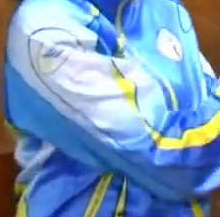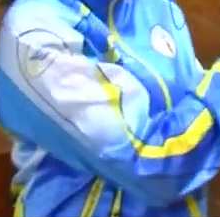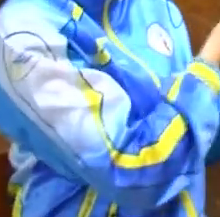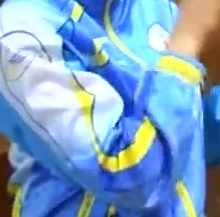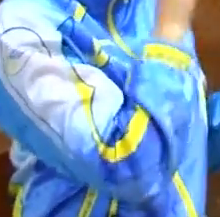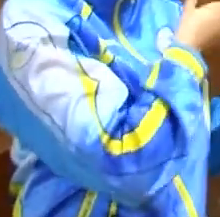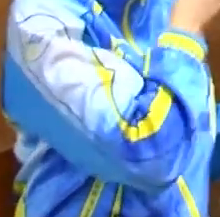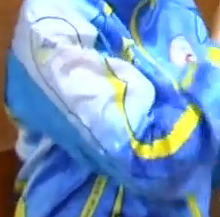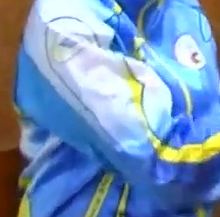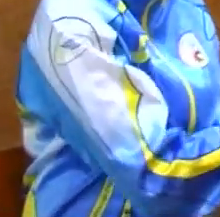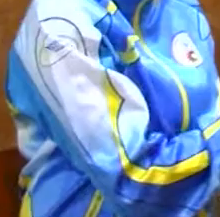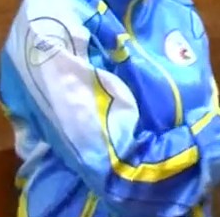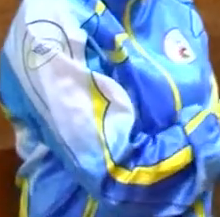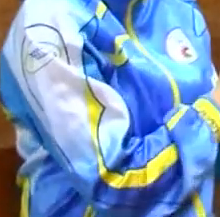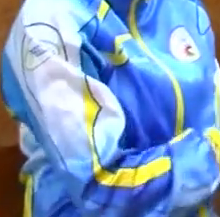відпочив.